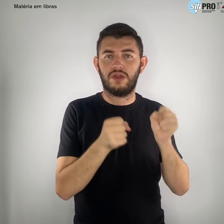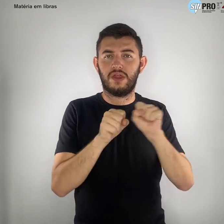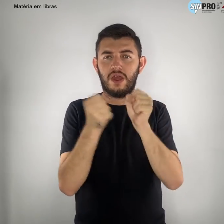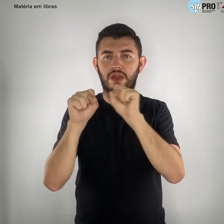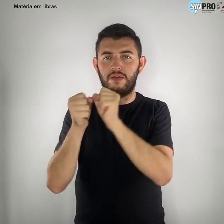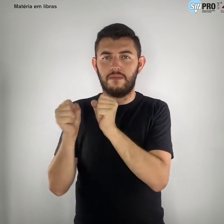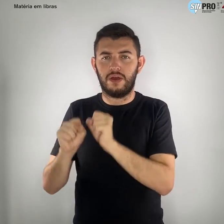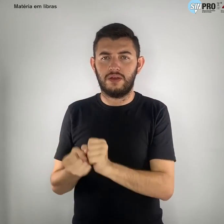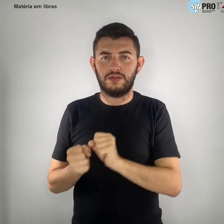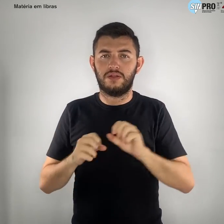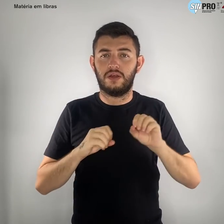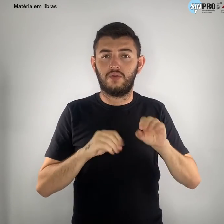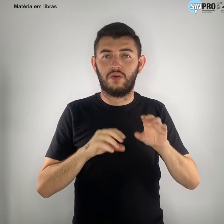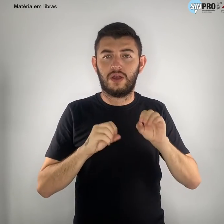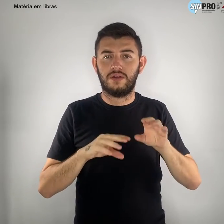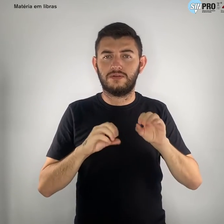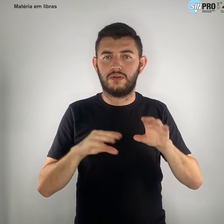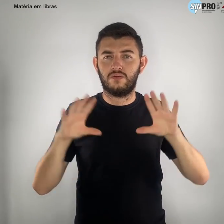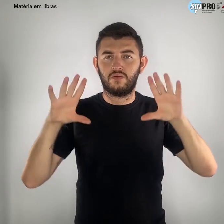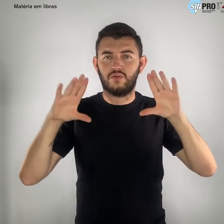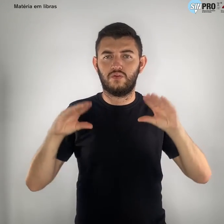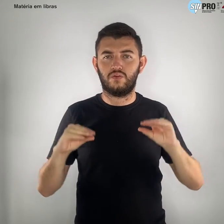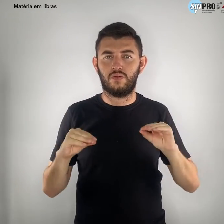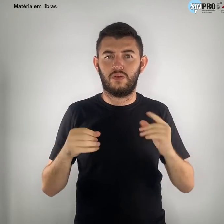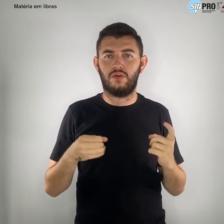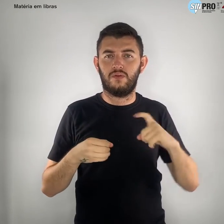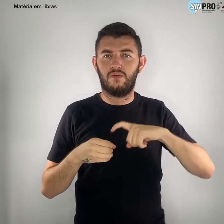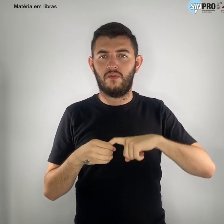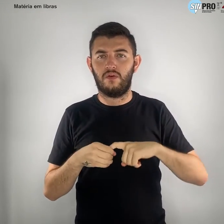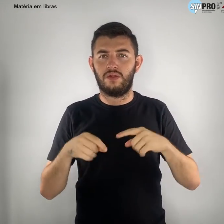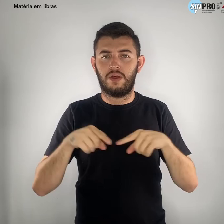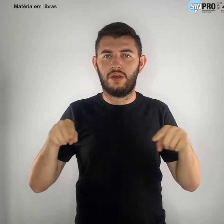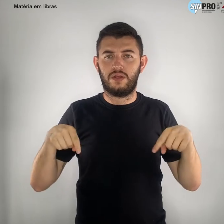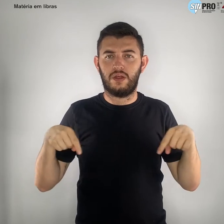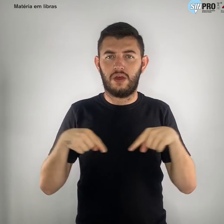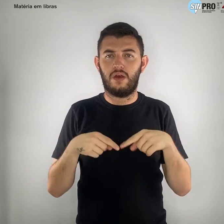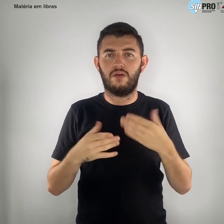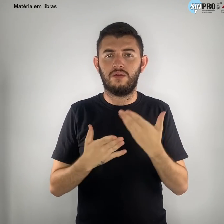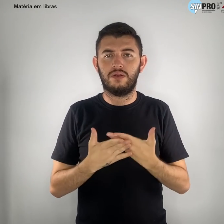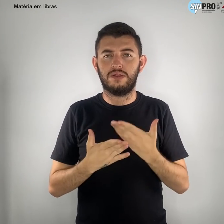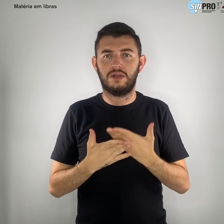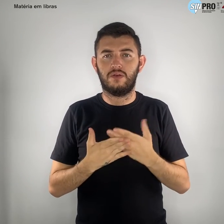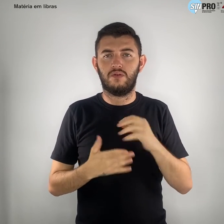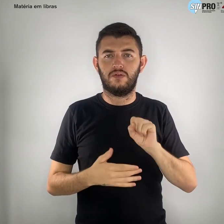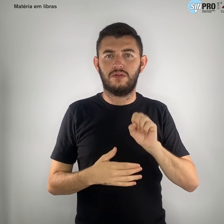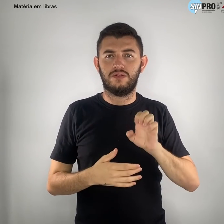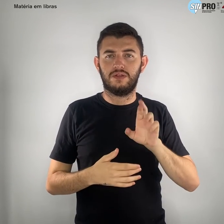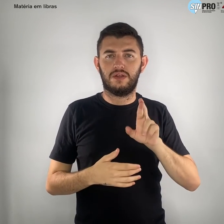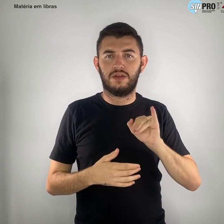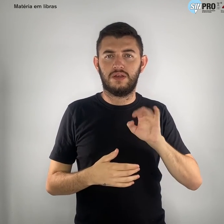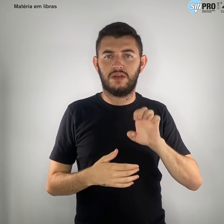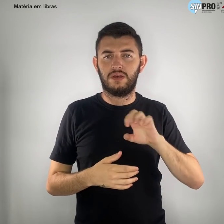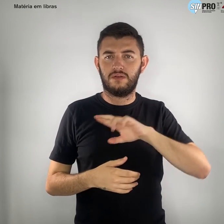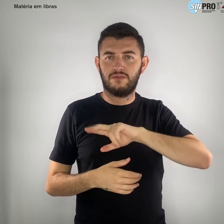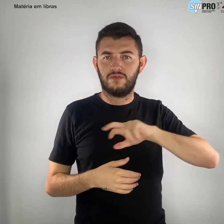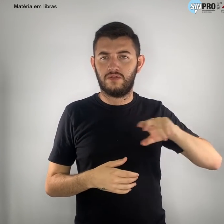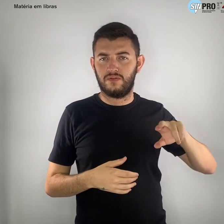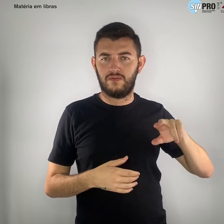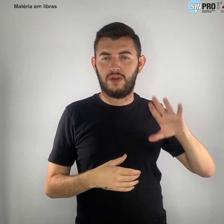retroage às salas multisseriadas dos anos de 1970. Processos que têm